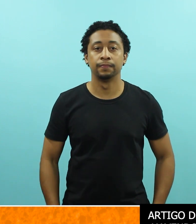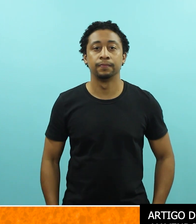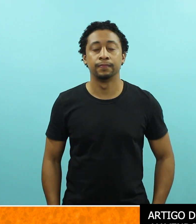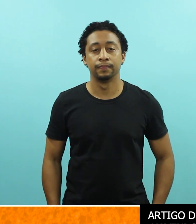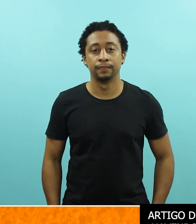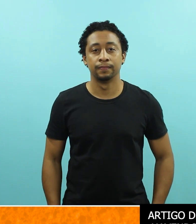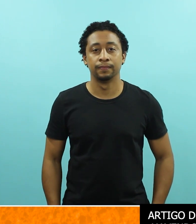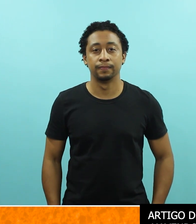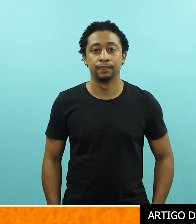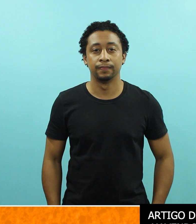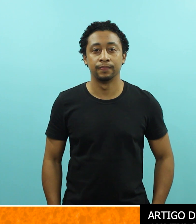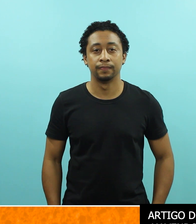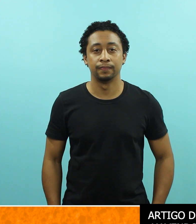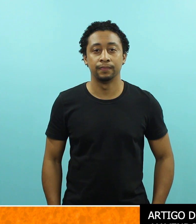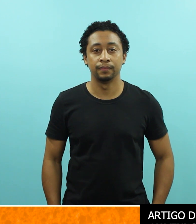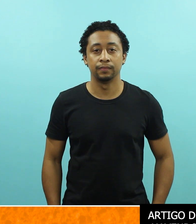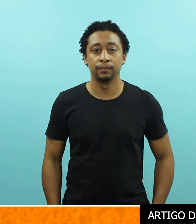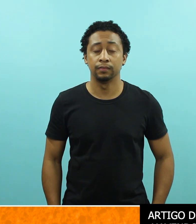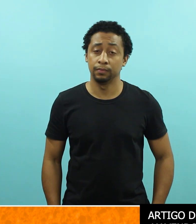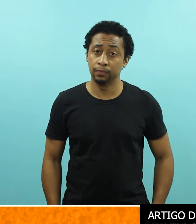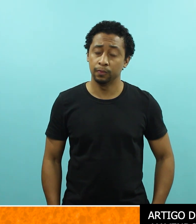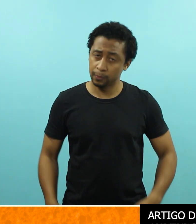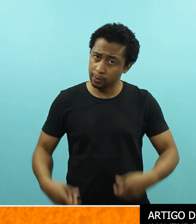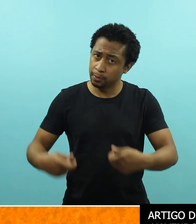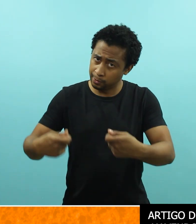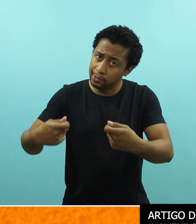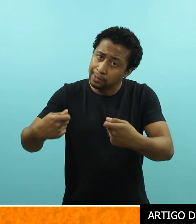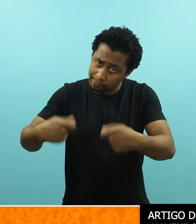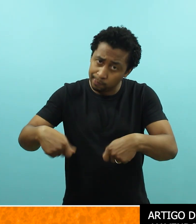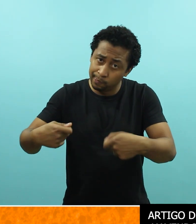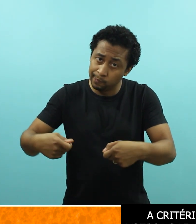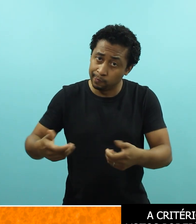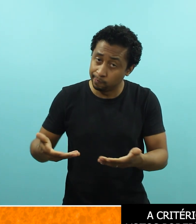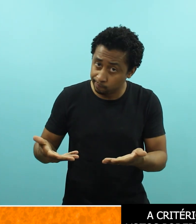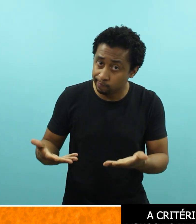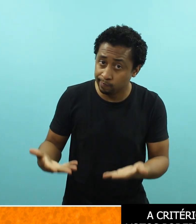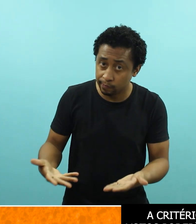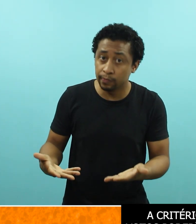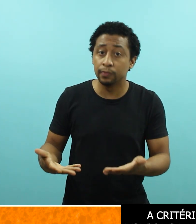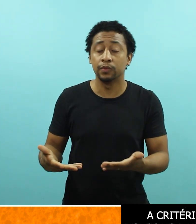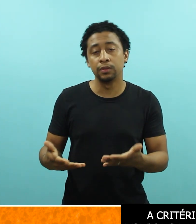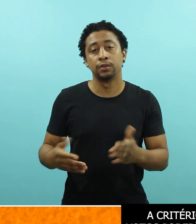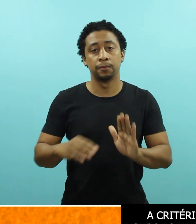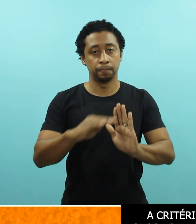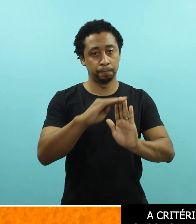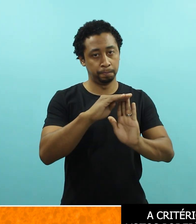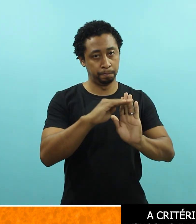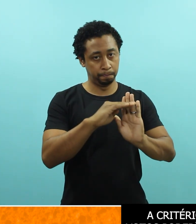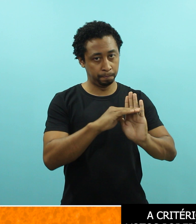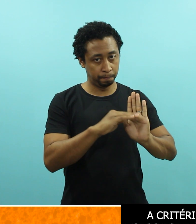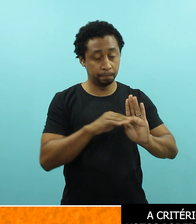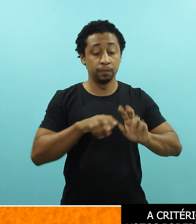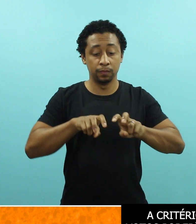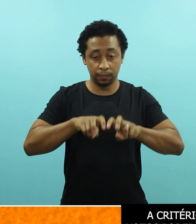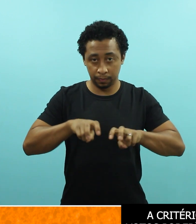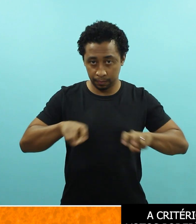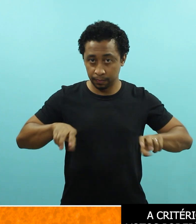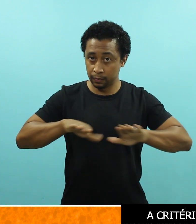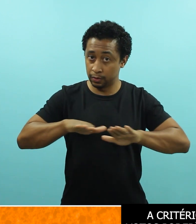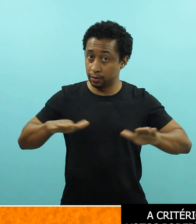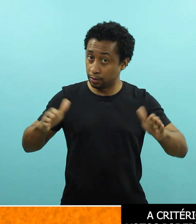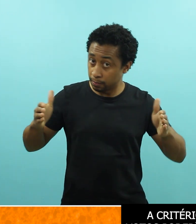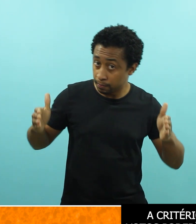Artigo 17º. Havendo necessidade, a critério da mesa, os